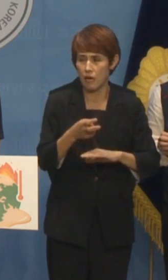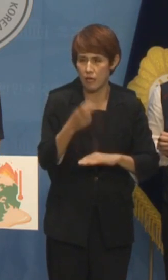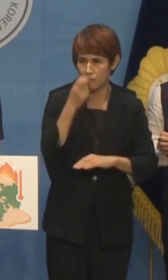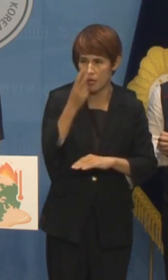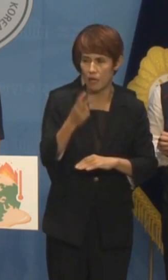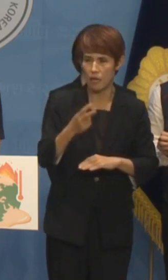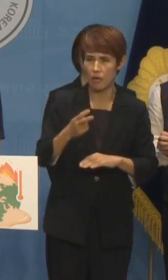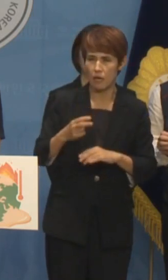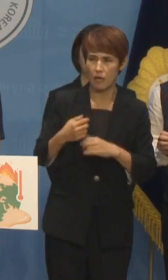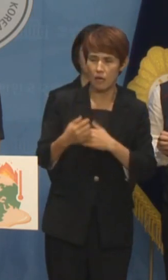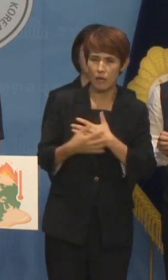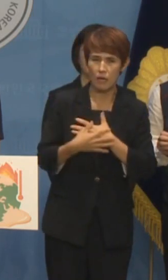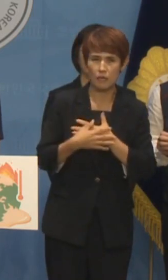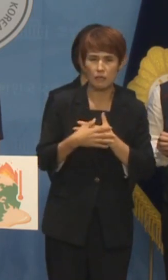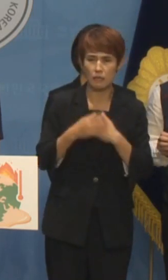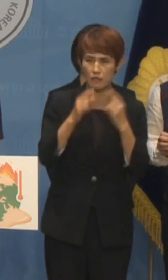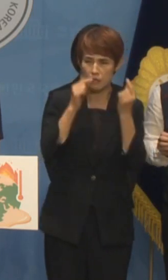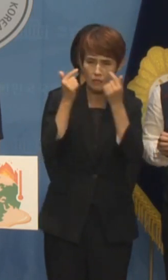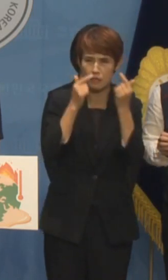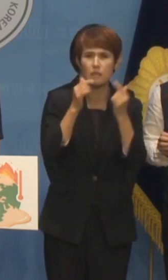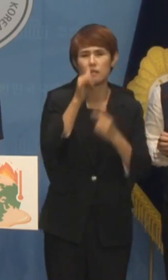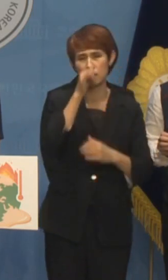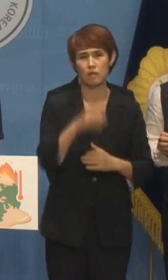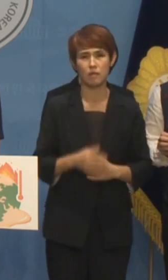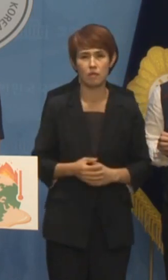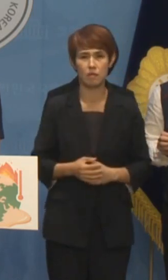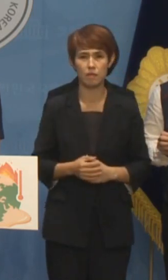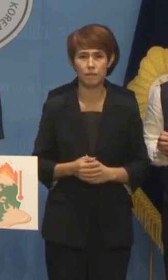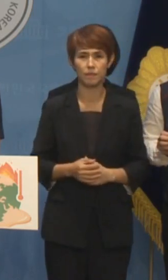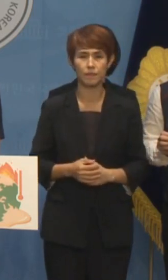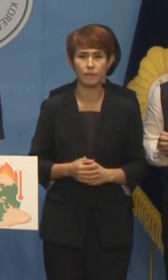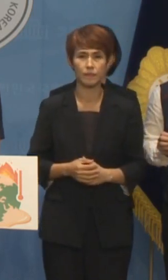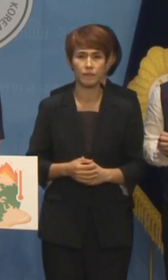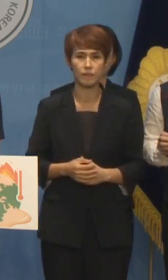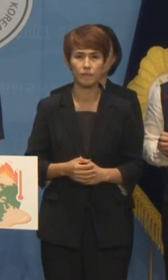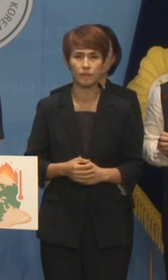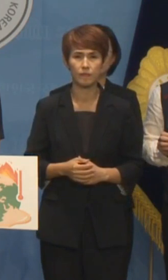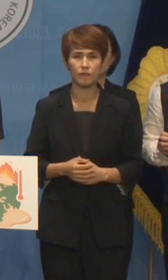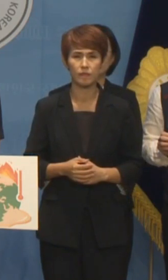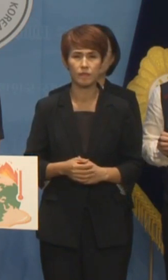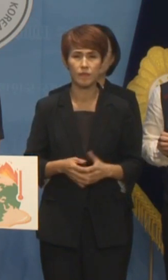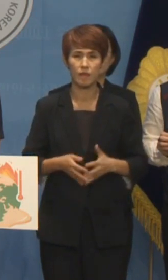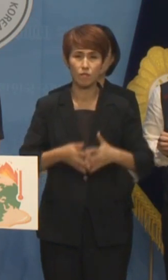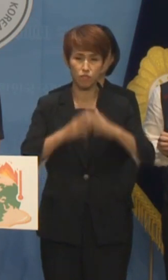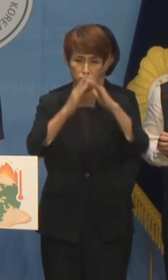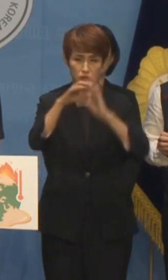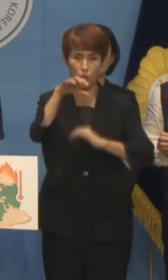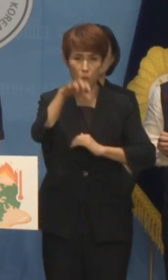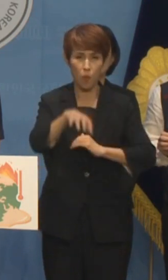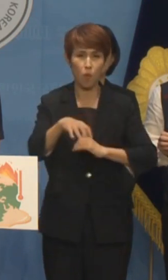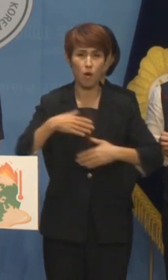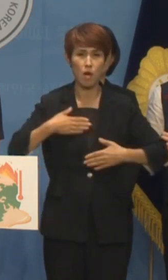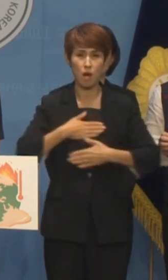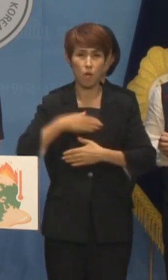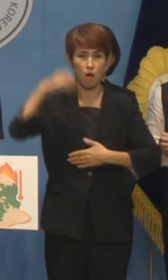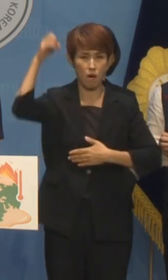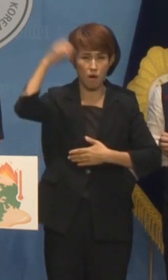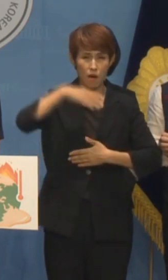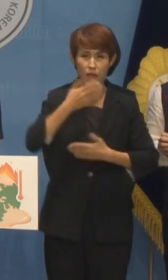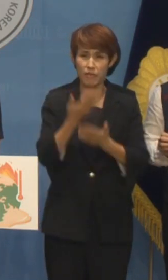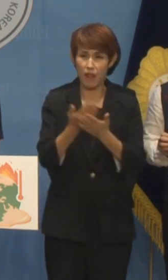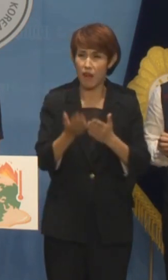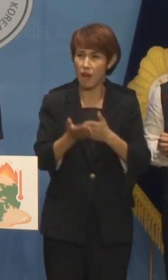없습니다. 일부 대형 현장을 제외하고 현장의 샤워 시설 요구는 말이 안 되는